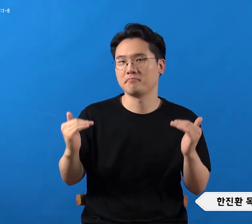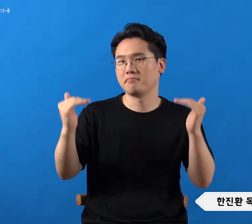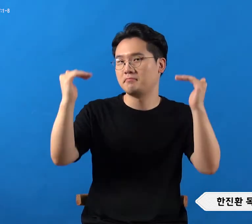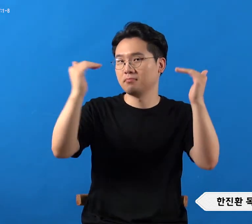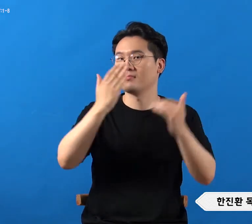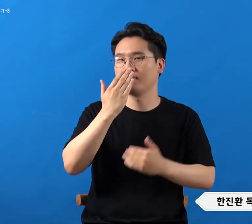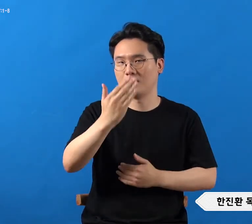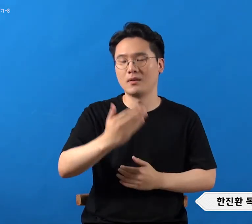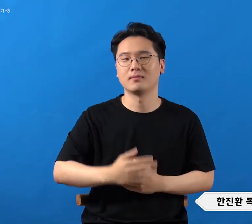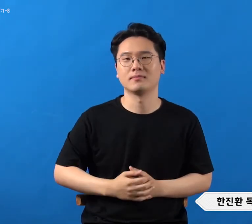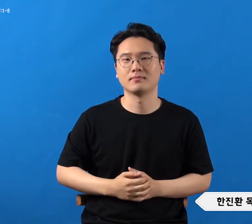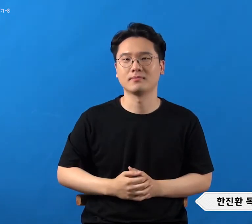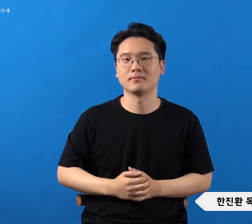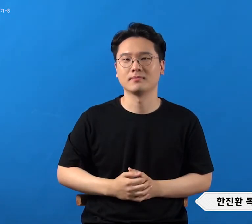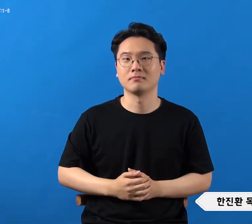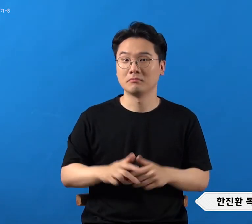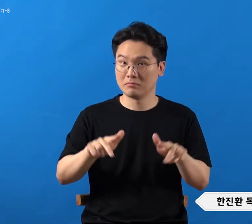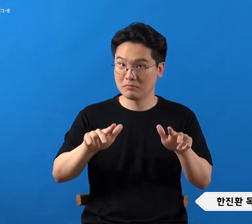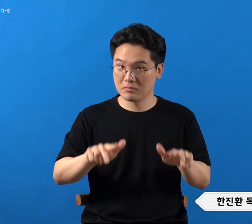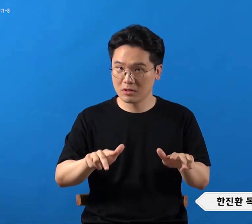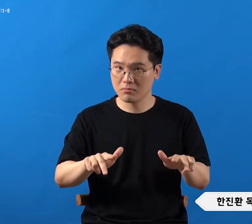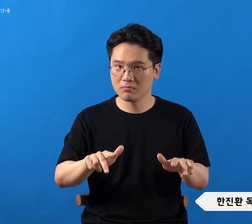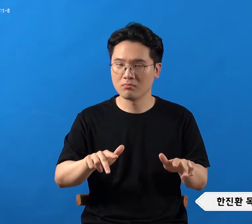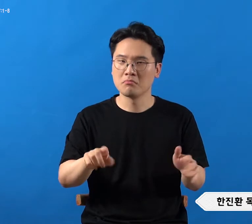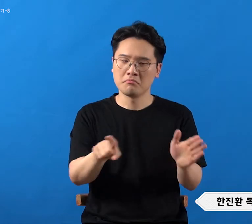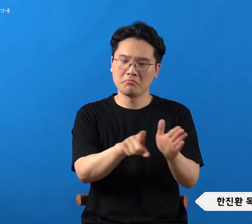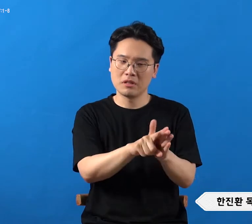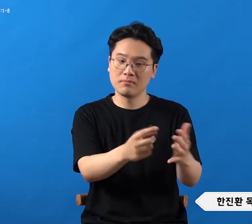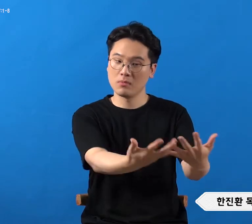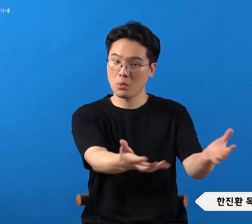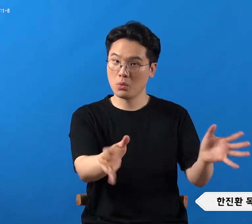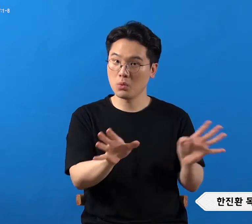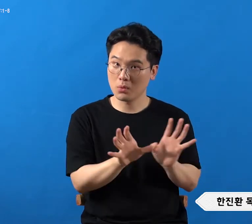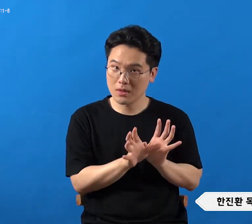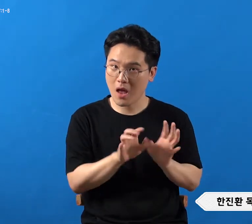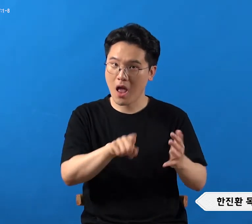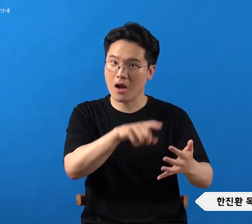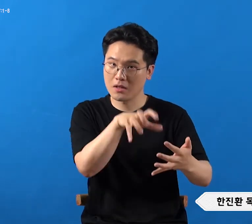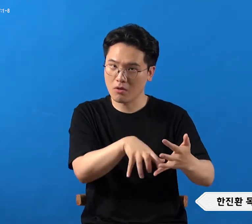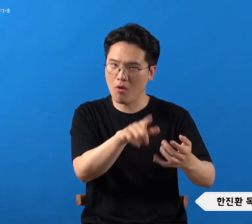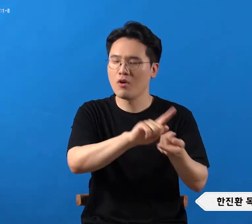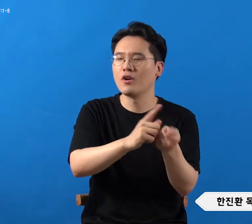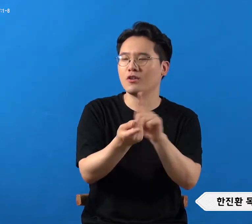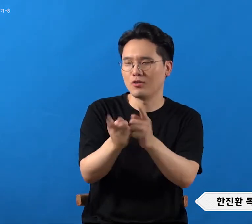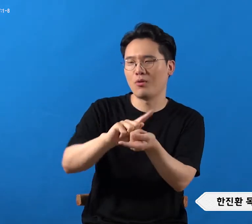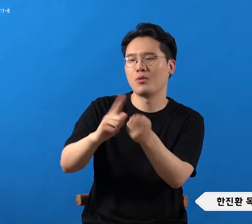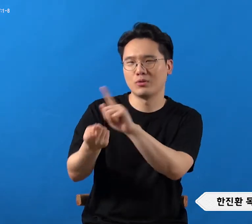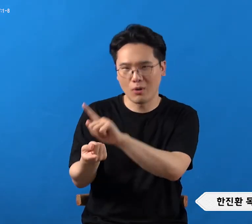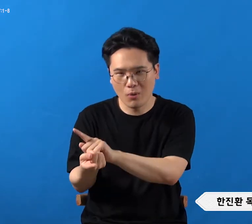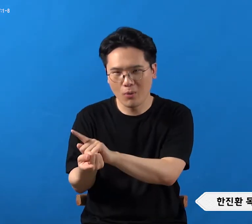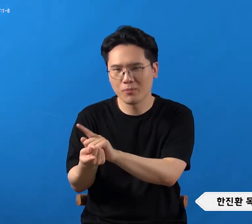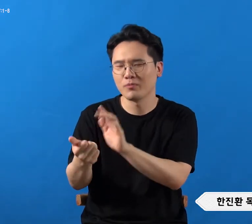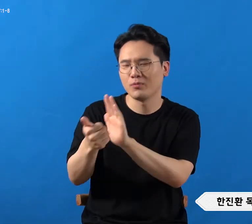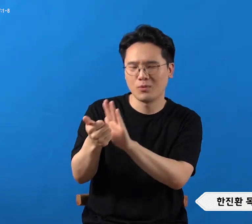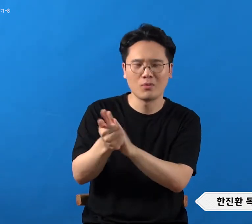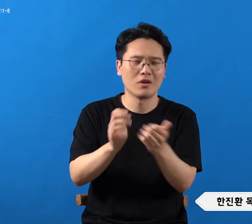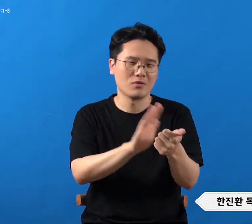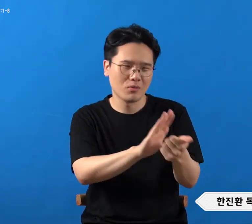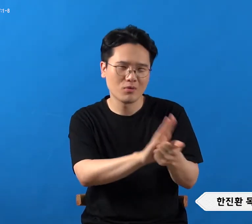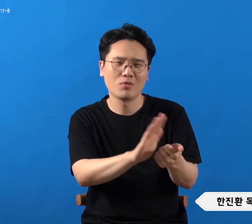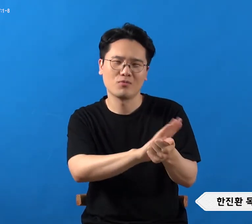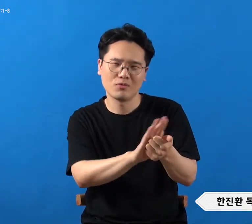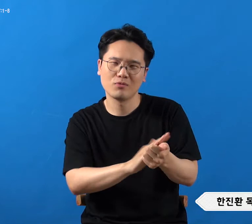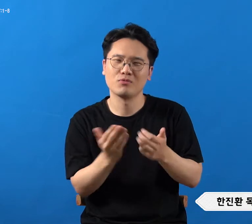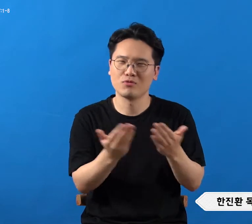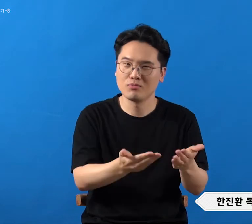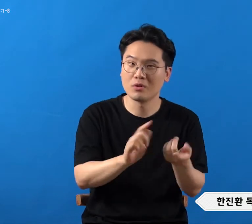또 지금 이 같은 이 신앙 공동체 안에서 살면서 서로를 붙들어주고 깨우쳐주고 하면서 믿음이